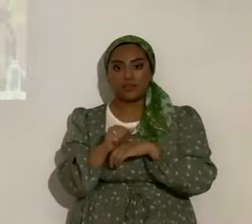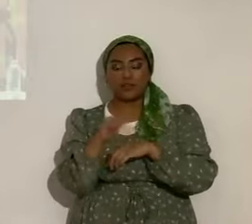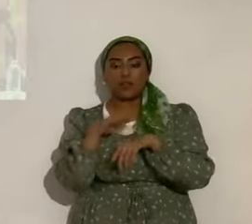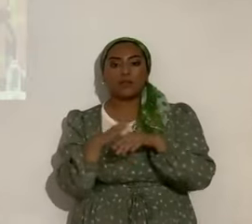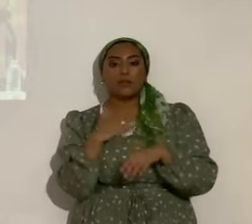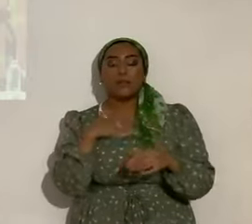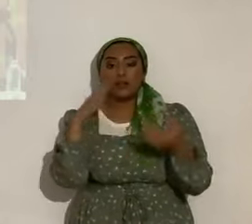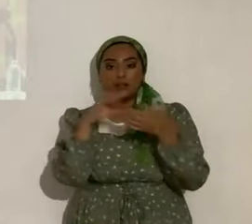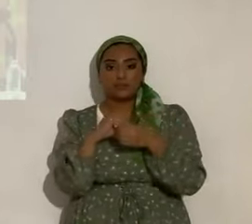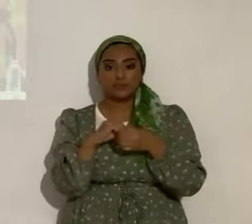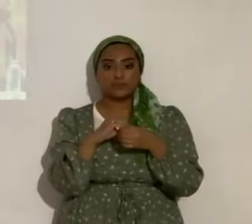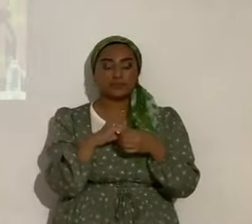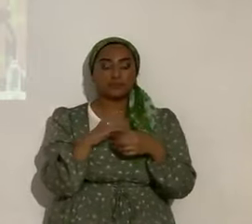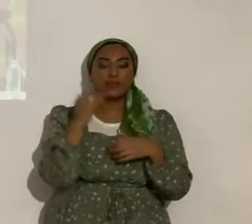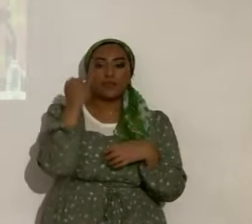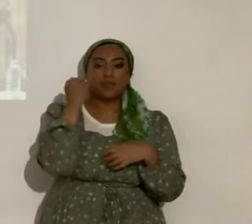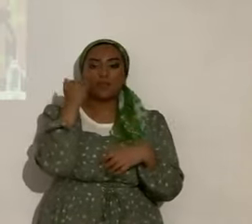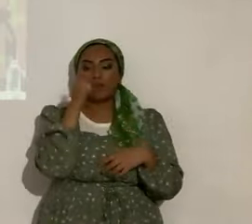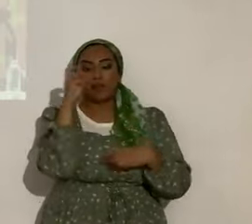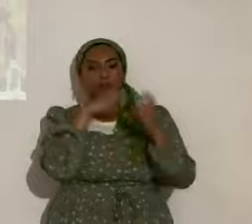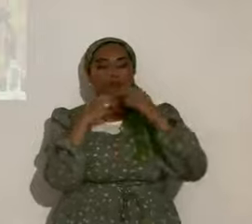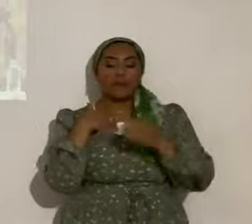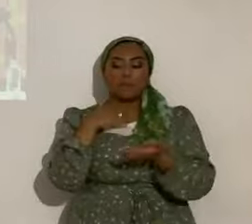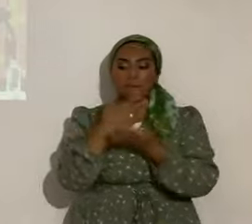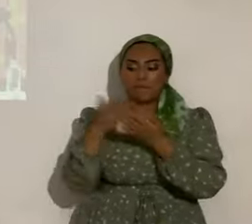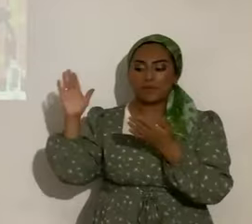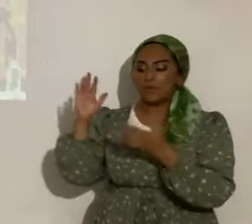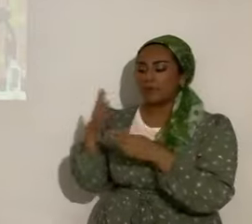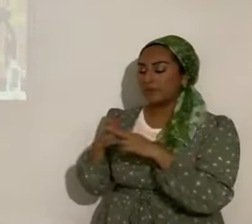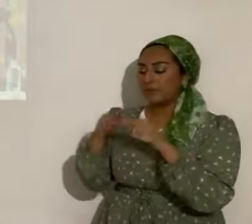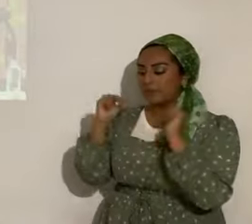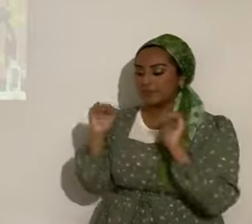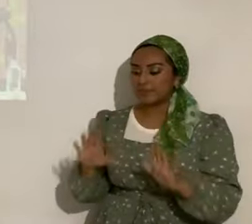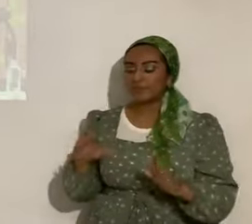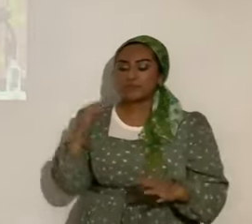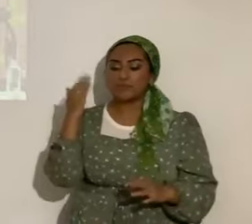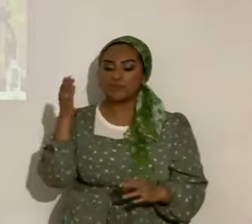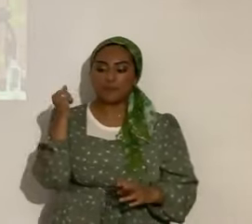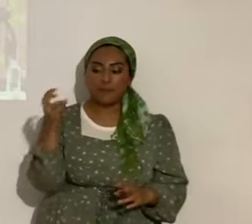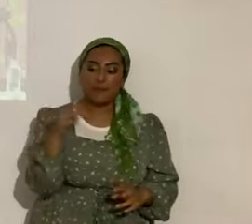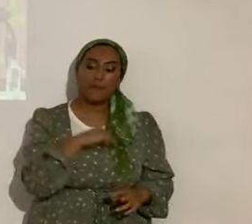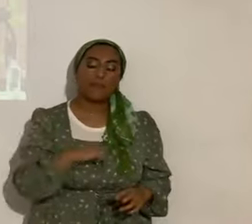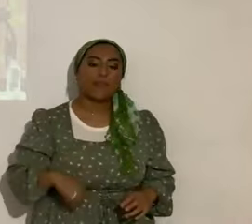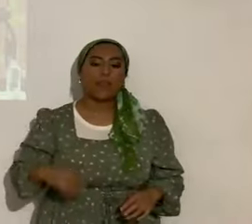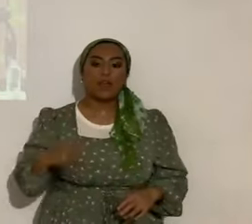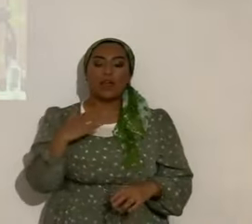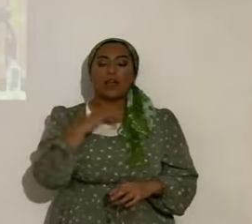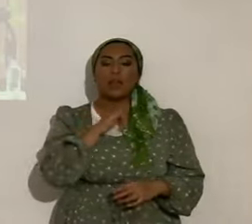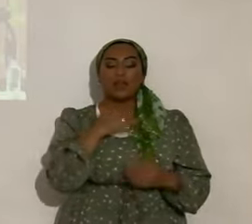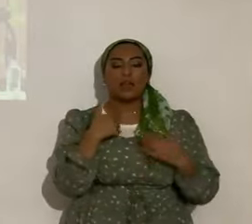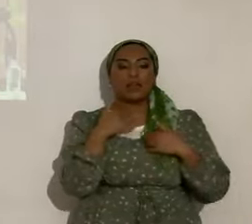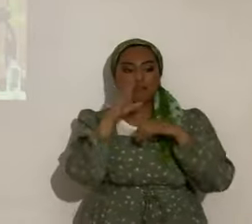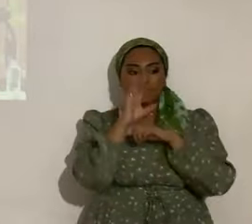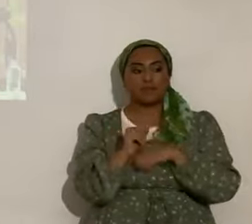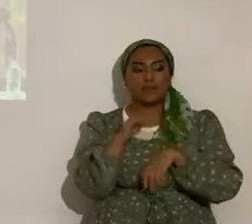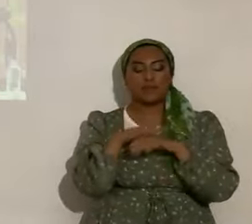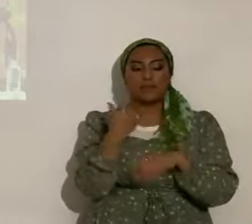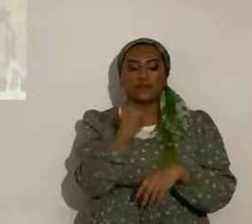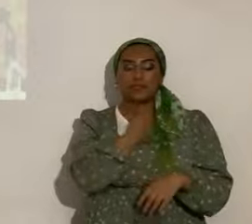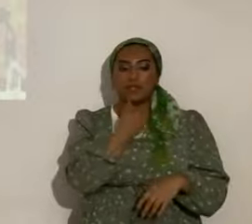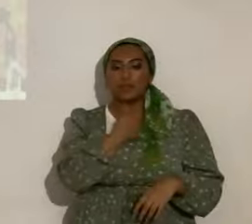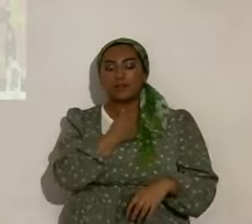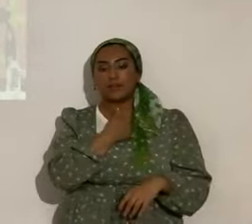acciones, etcétera, si viene una tentación, la rechazo en el nombre bendito de Yeshua Mashiach, entonces tengo dominio sobre mí mismo,